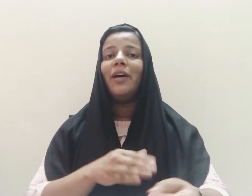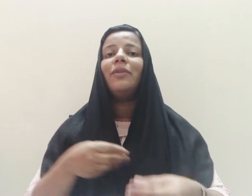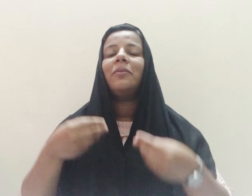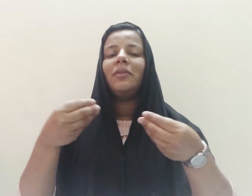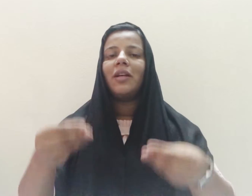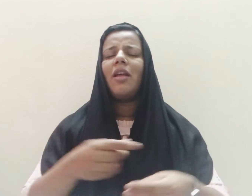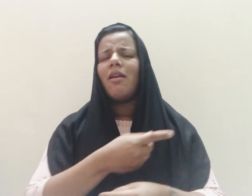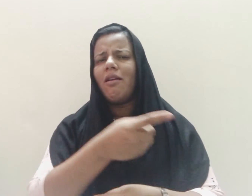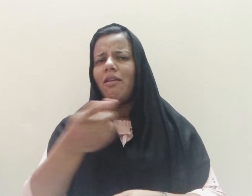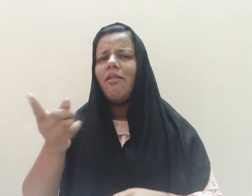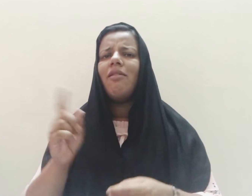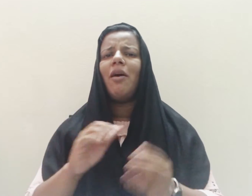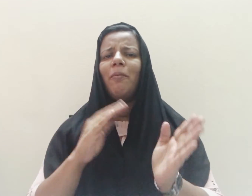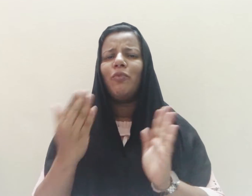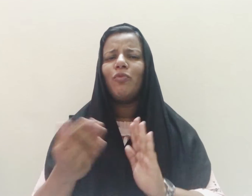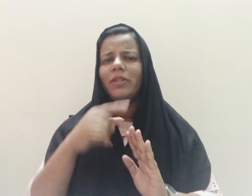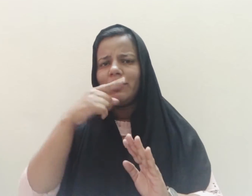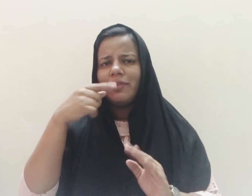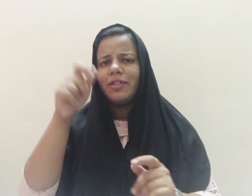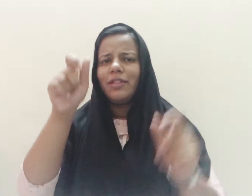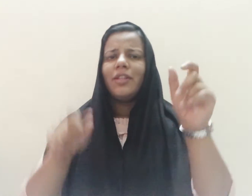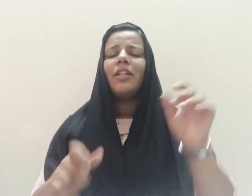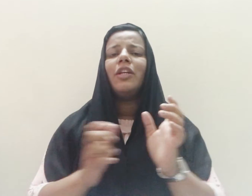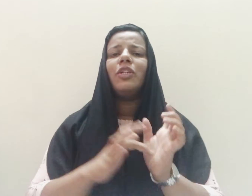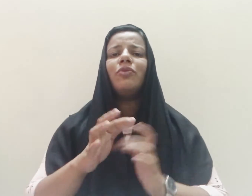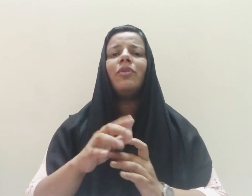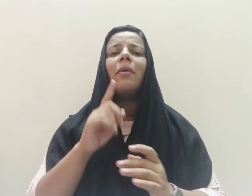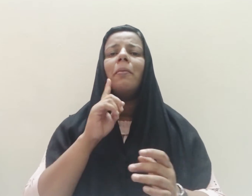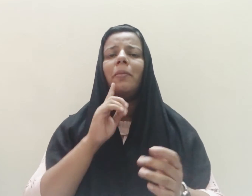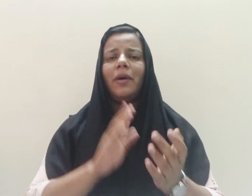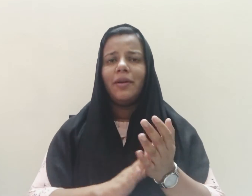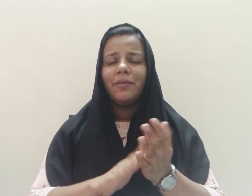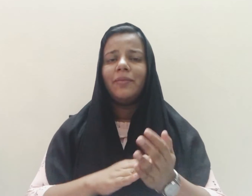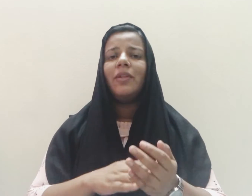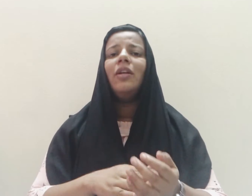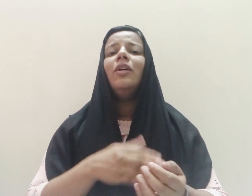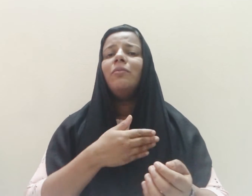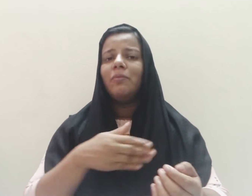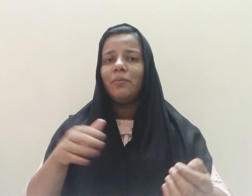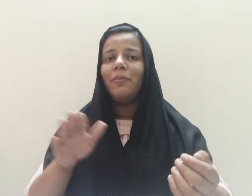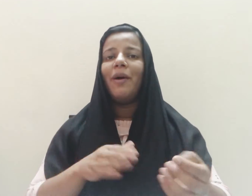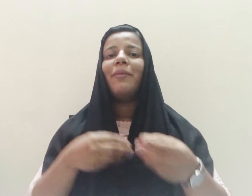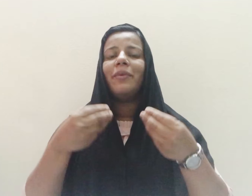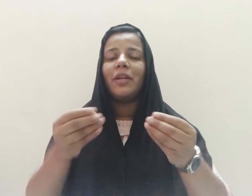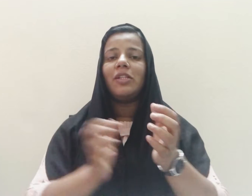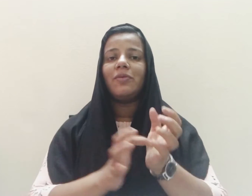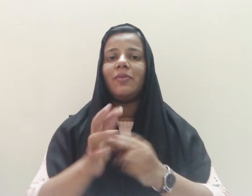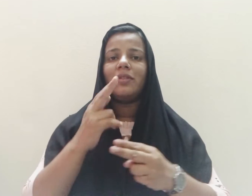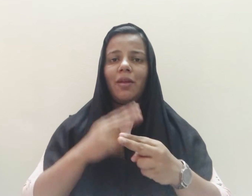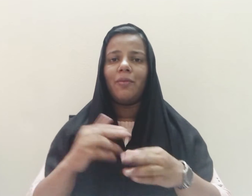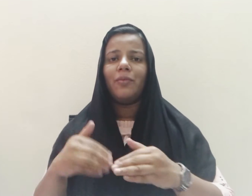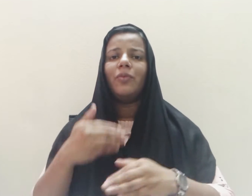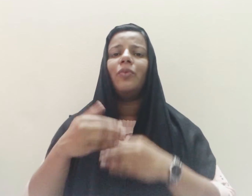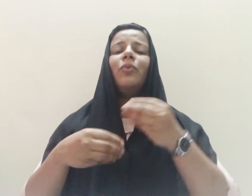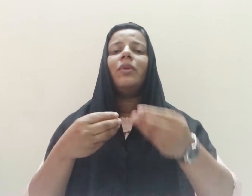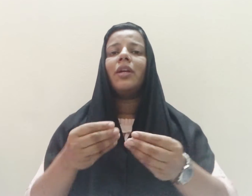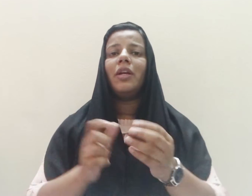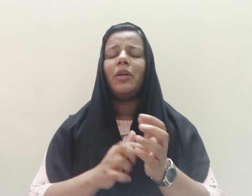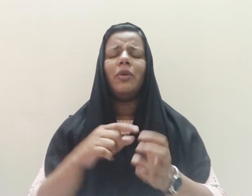സകല ഭൂവാസികളുമായുള്ളവരെ കർത്താവിന് പാടുവീൻ, കർത്താവിന് പാടി കർത്താവിൻ്റെ നാമത്തെ വാഴ്ത്തുവീൻ, നാൾതോറും കർത്താവിൻ്റെ